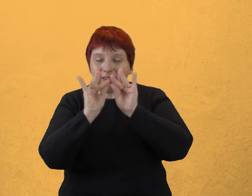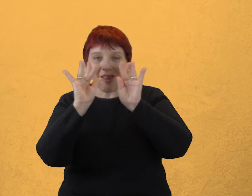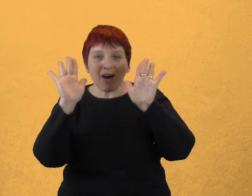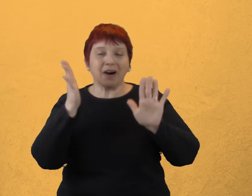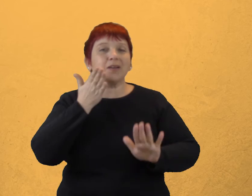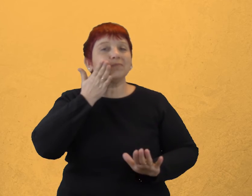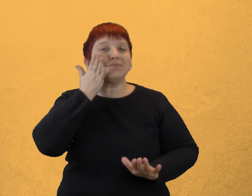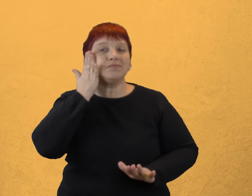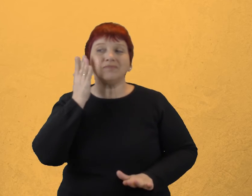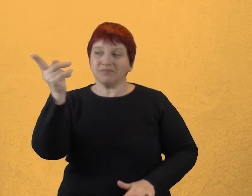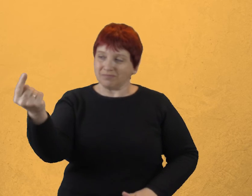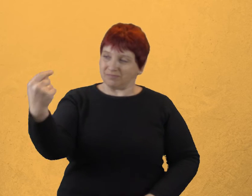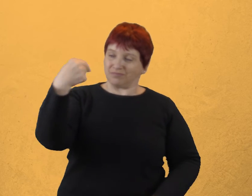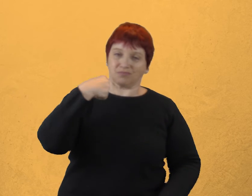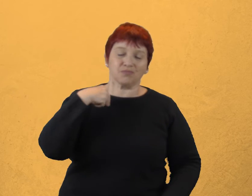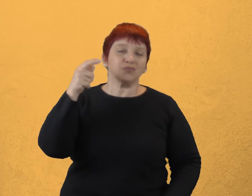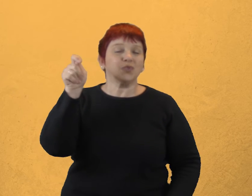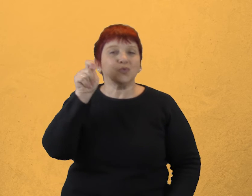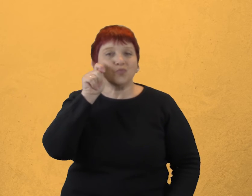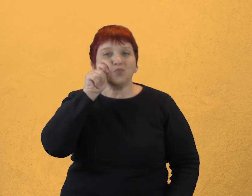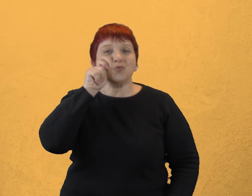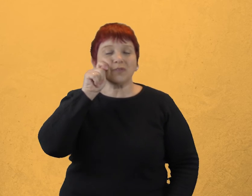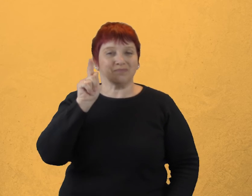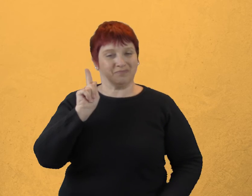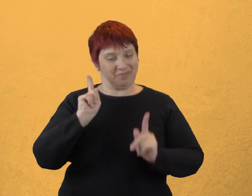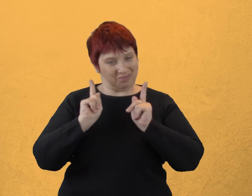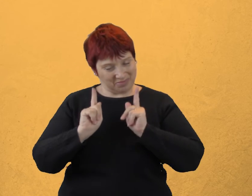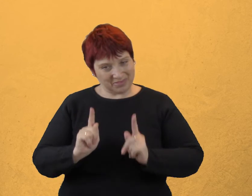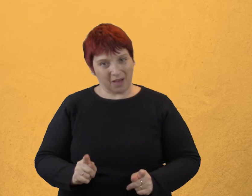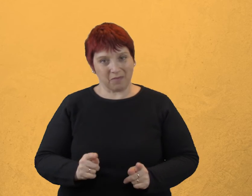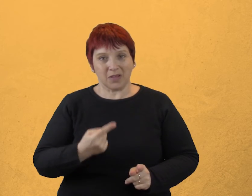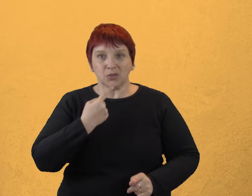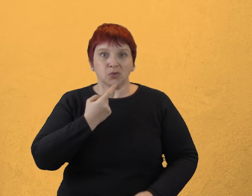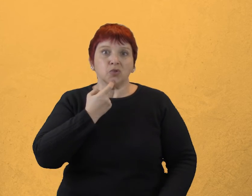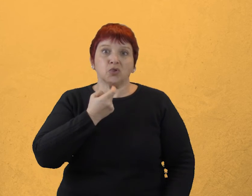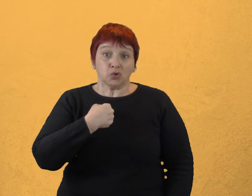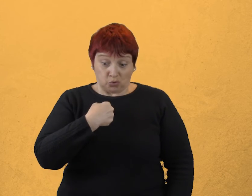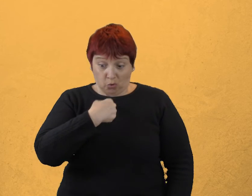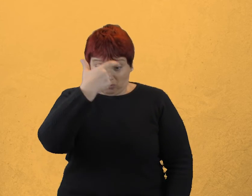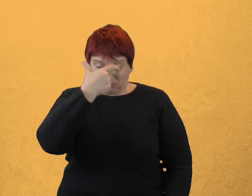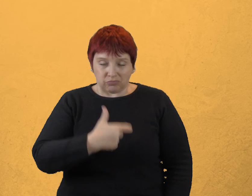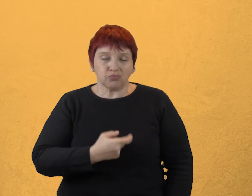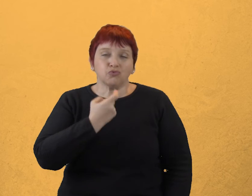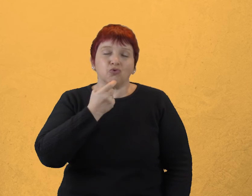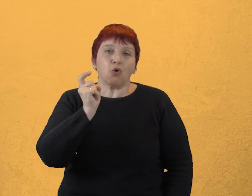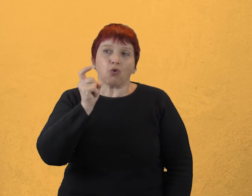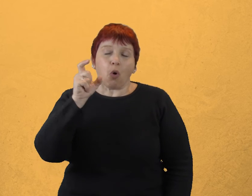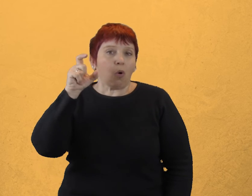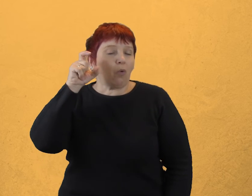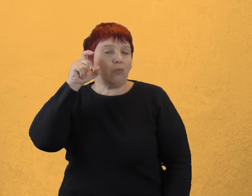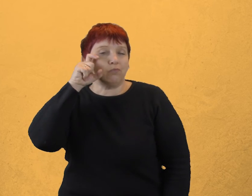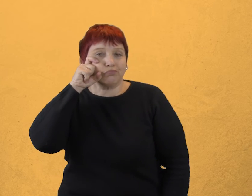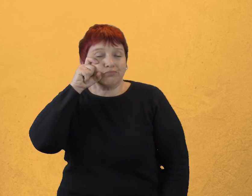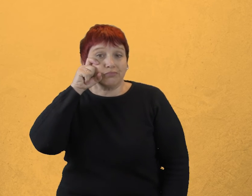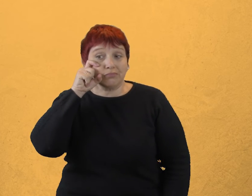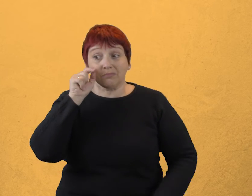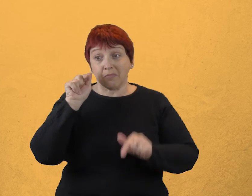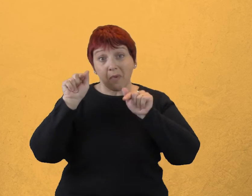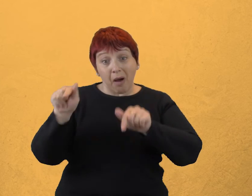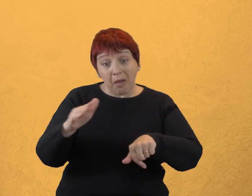que ella me devolvió con un beso en mi mejilla más colorada que un tomate maduro. Desde